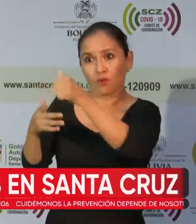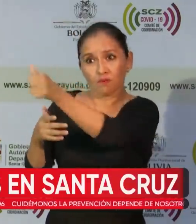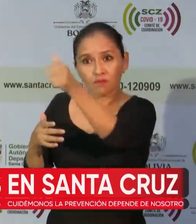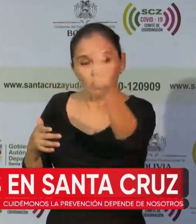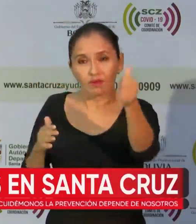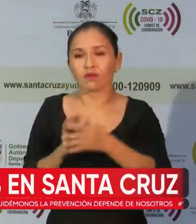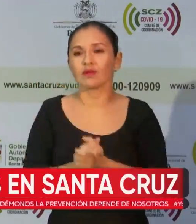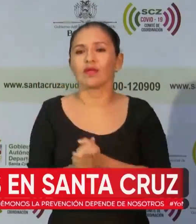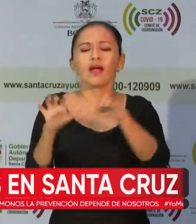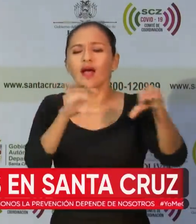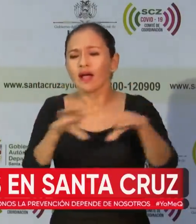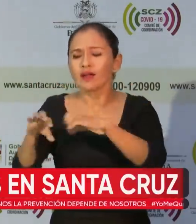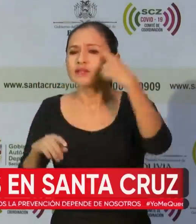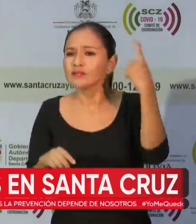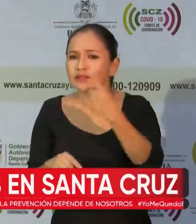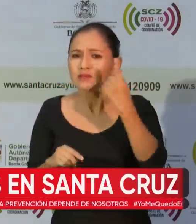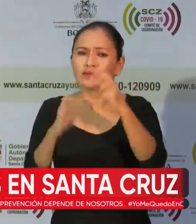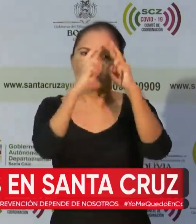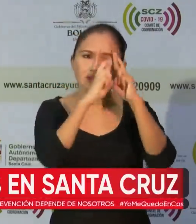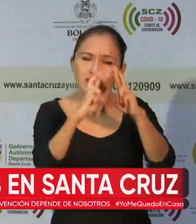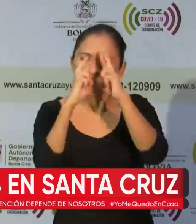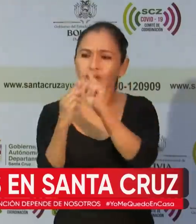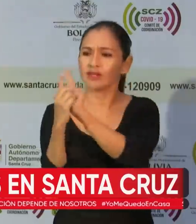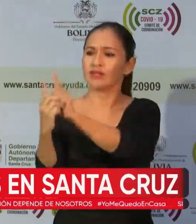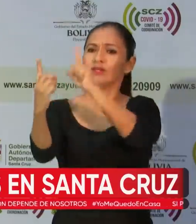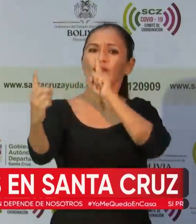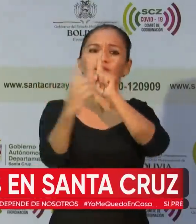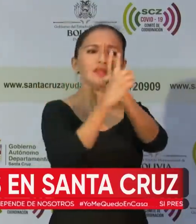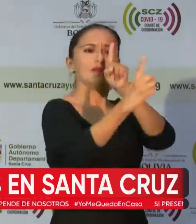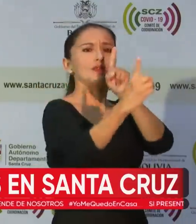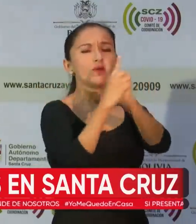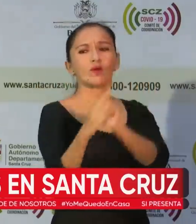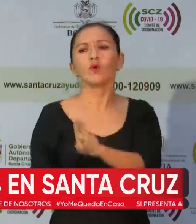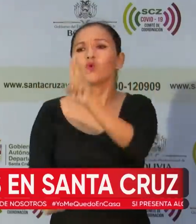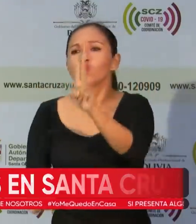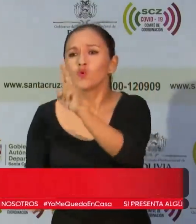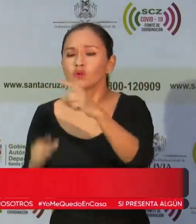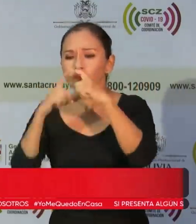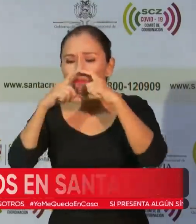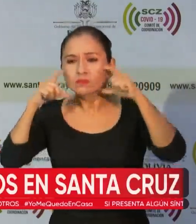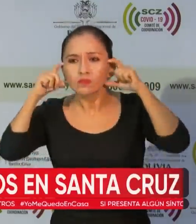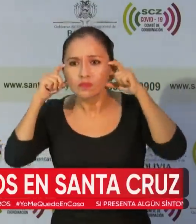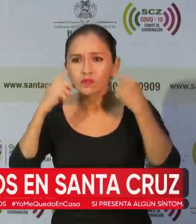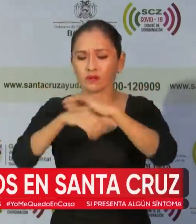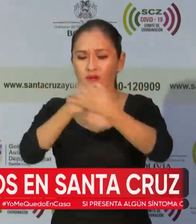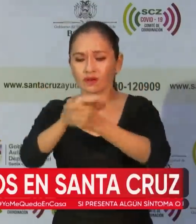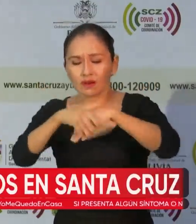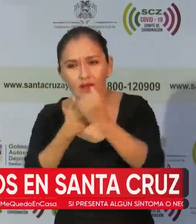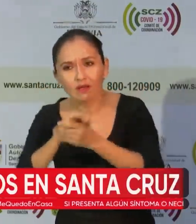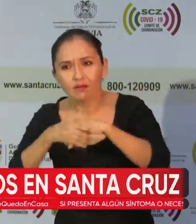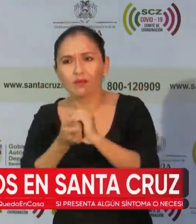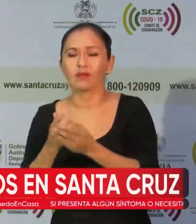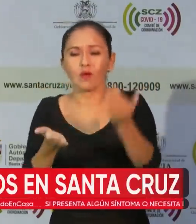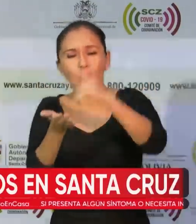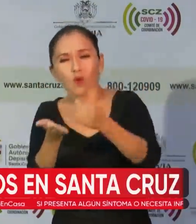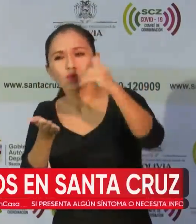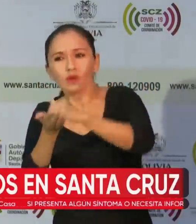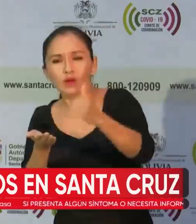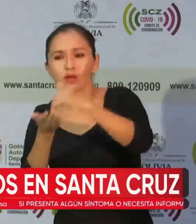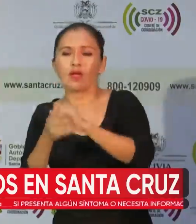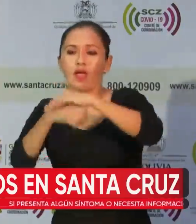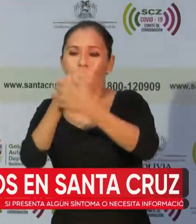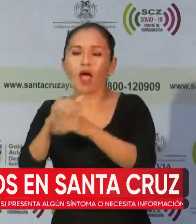ustedes, háganlo y respeten el distanciamiento social. Utilicen barbijo, laven las manos frecuentemente con